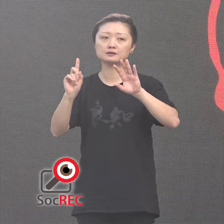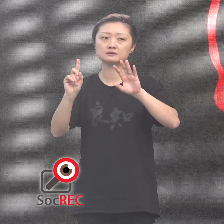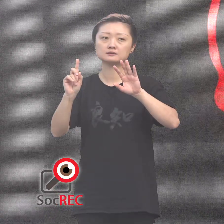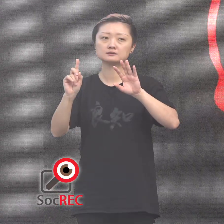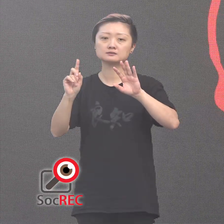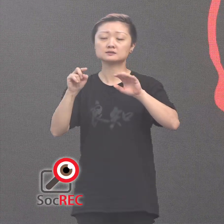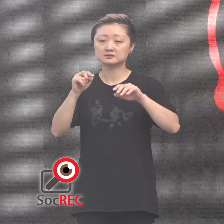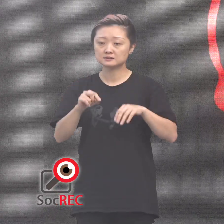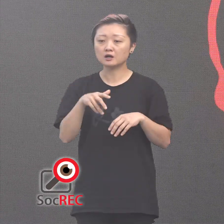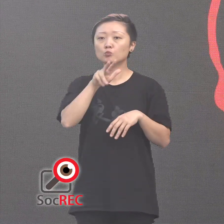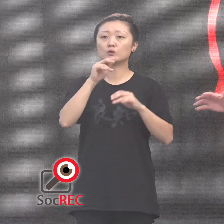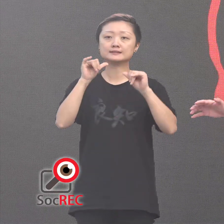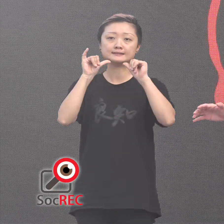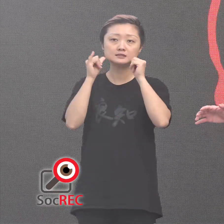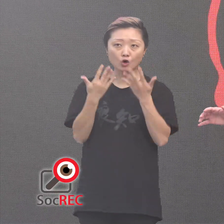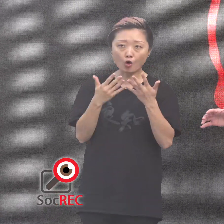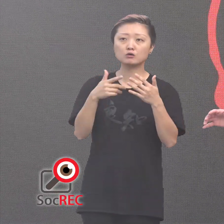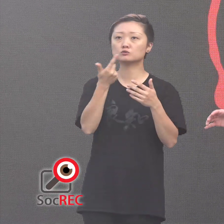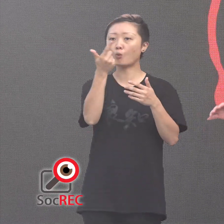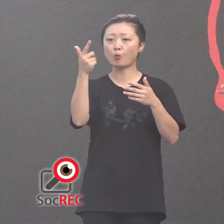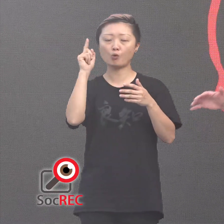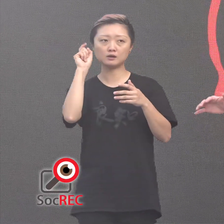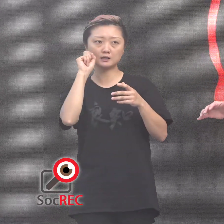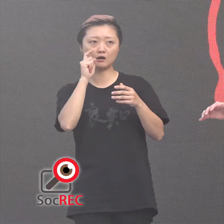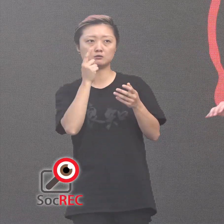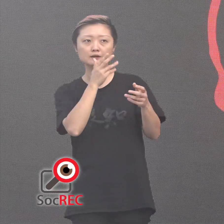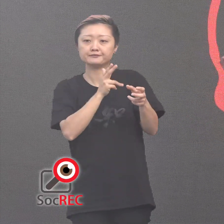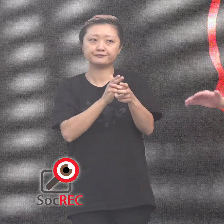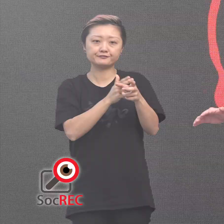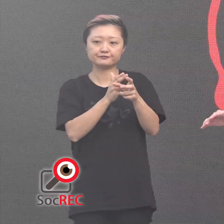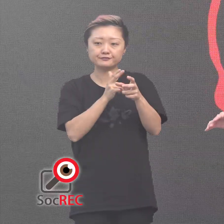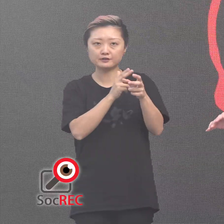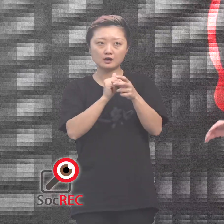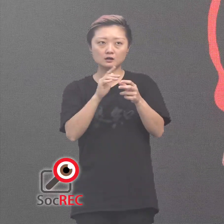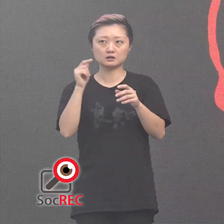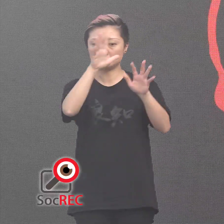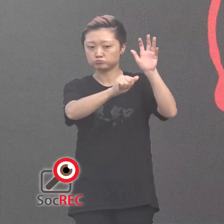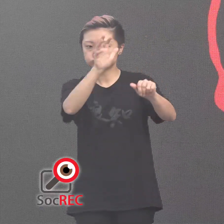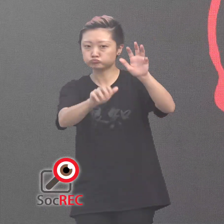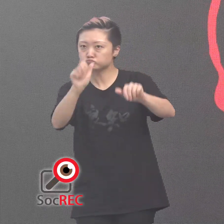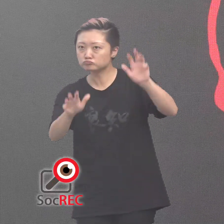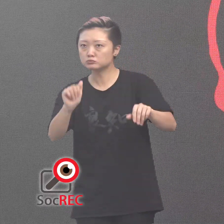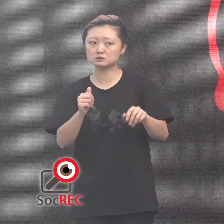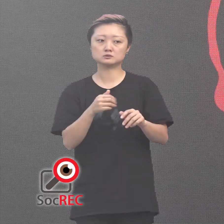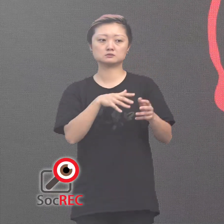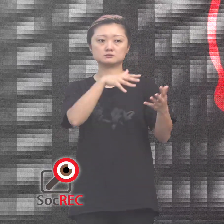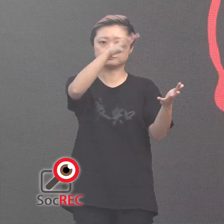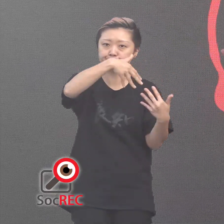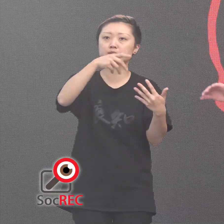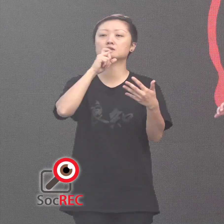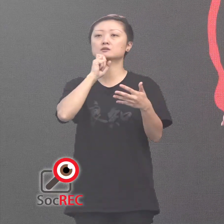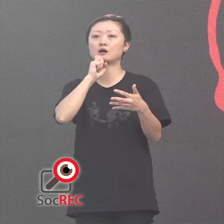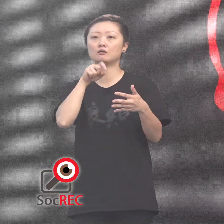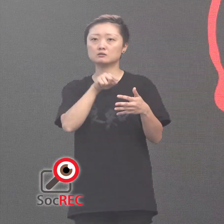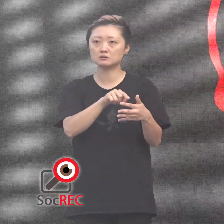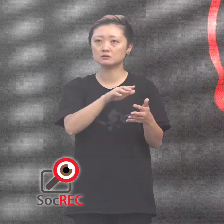当西藏那么多喇嘛被中共奴役，那么多人民被中共奴役的时候，那些